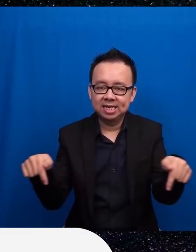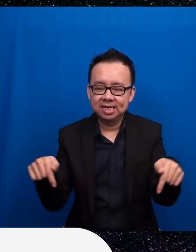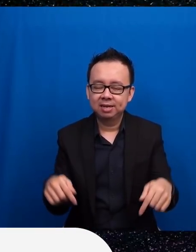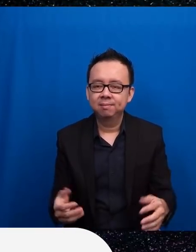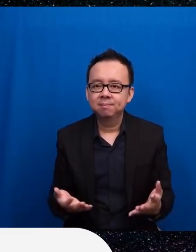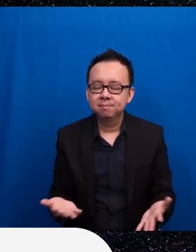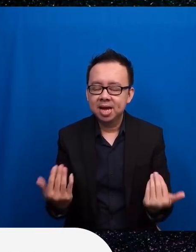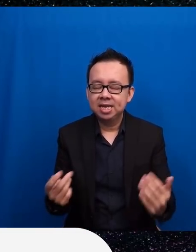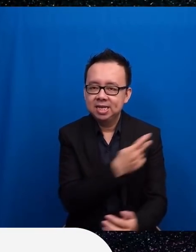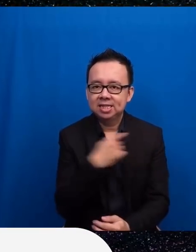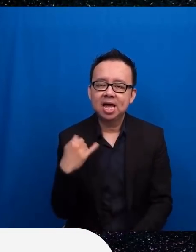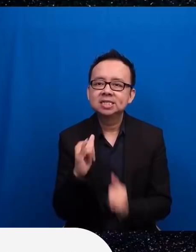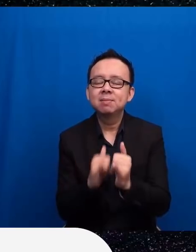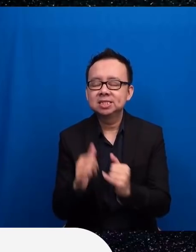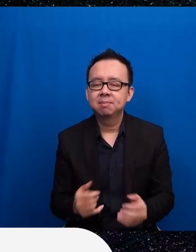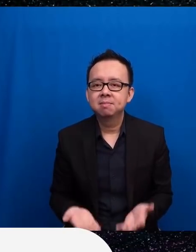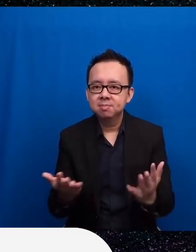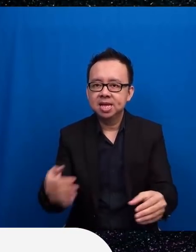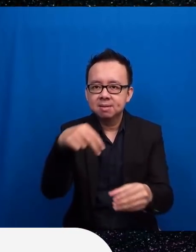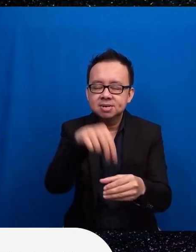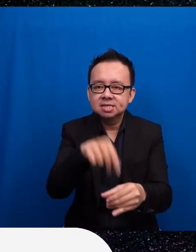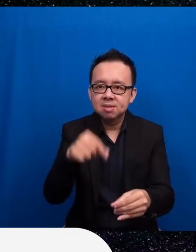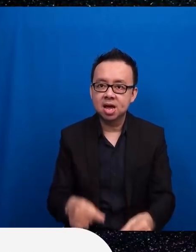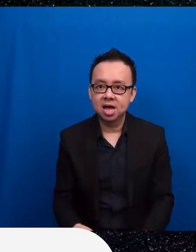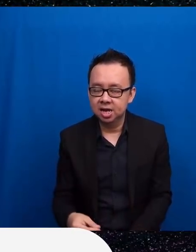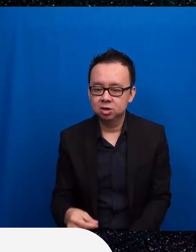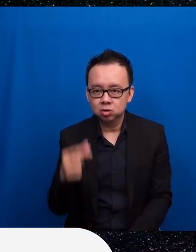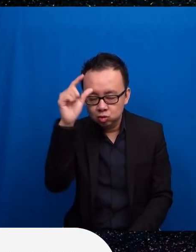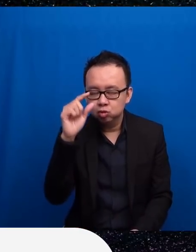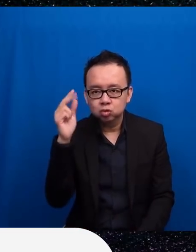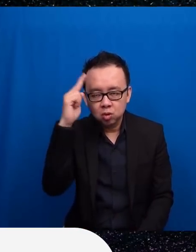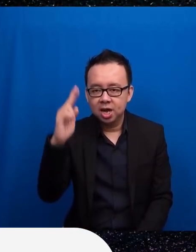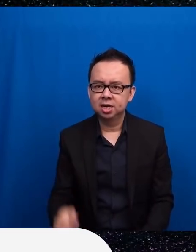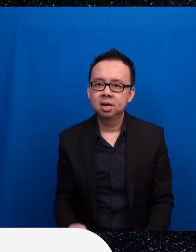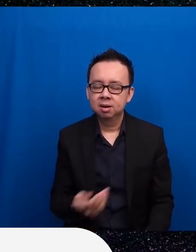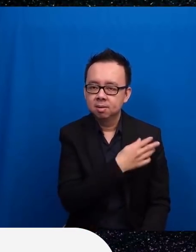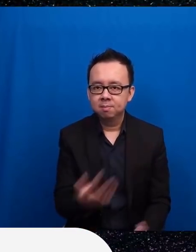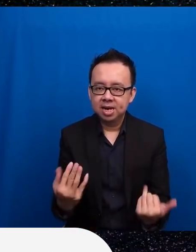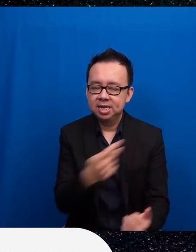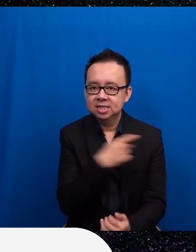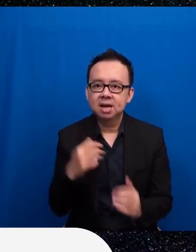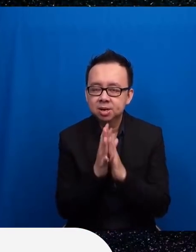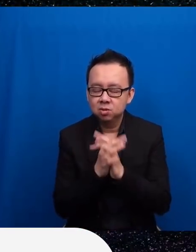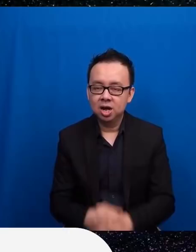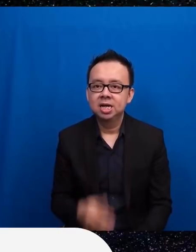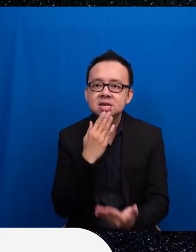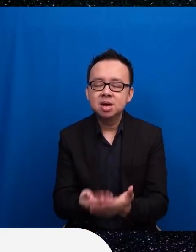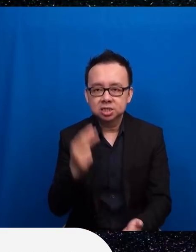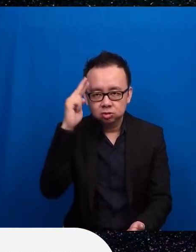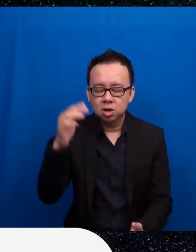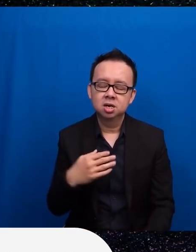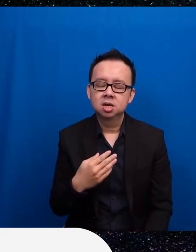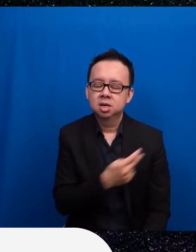bersama-sama membawa persembahan ini, kita akan berdoa untuk persembahan ini. Mari kita berdoa. Kami berterima kasih Tuhan, kami